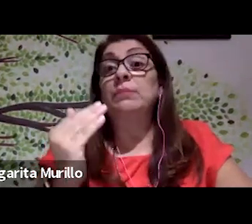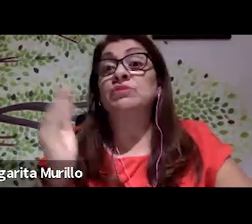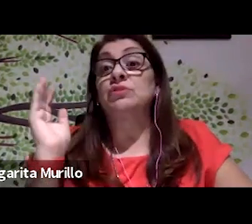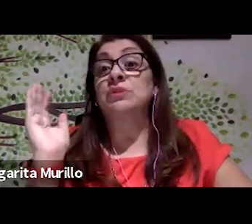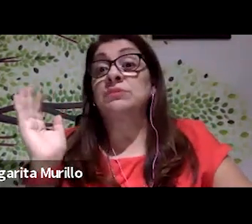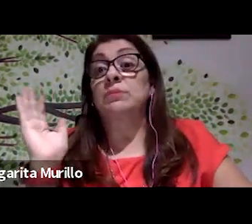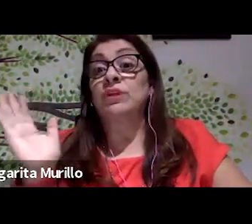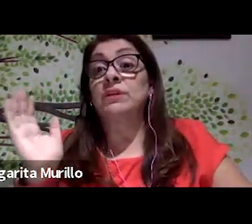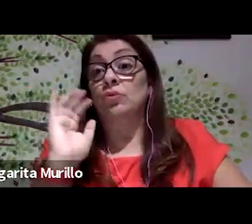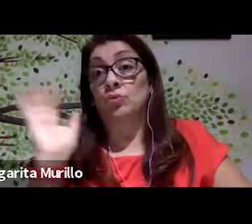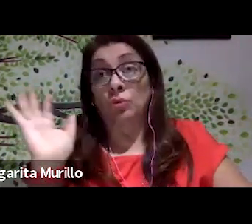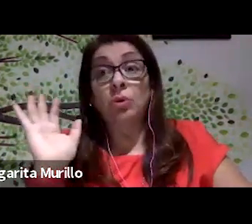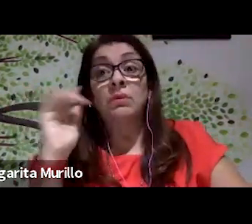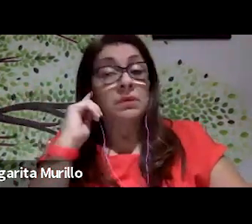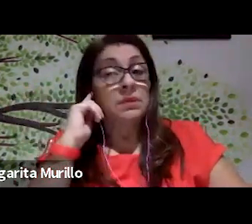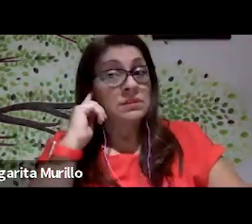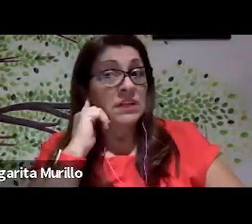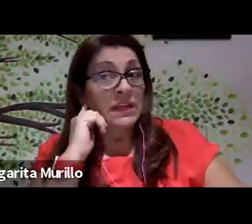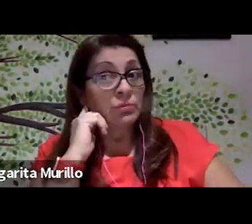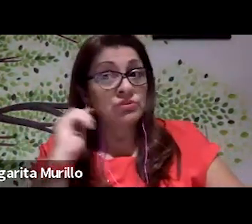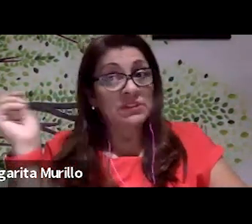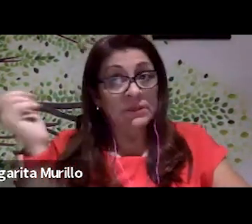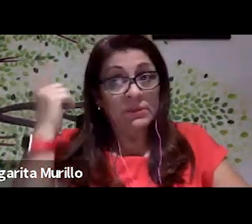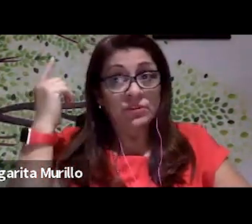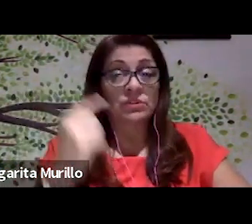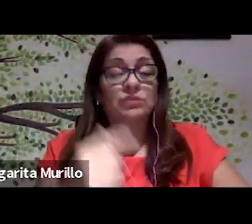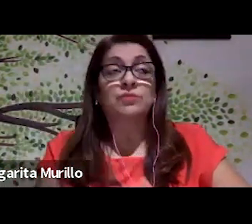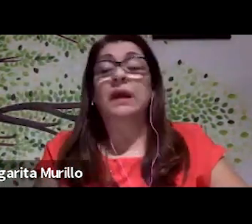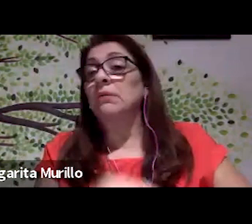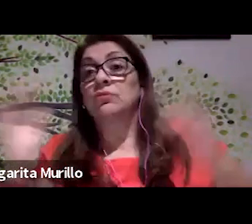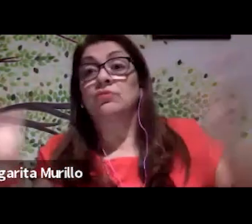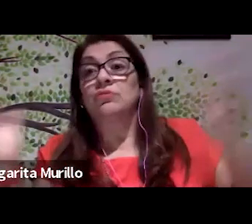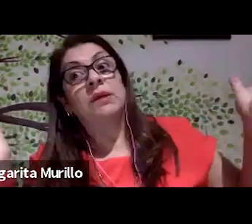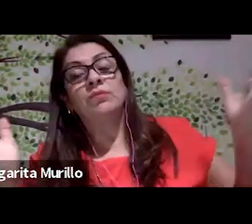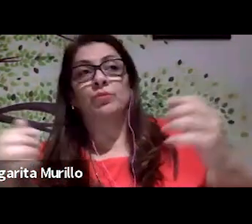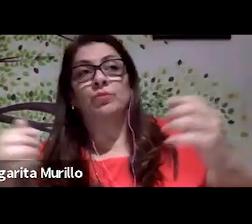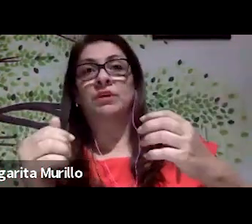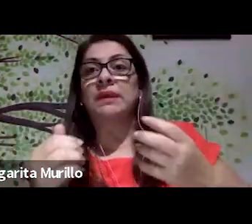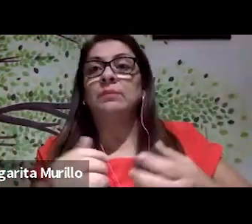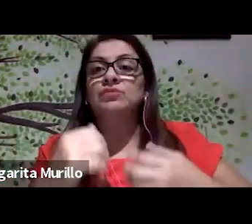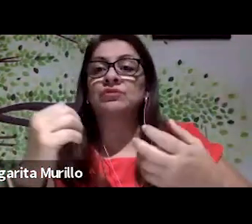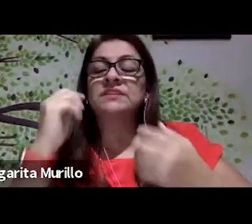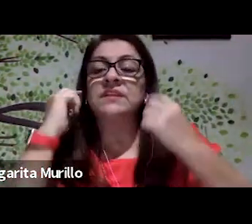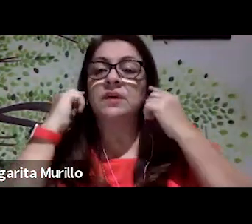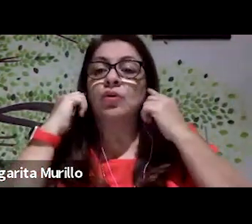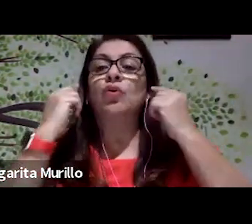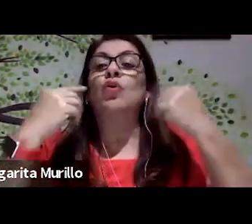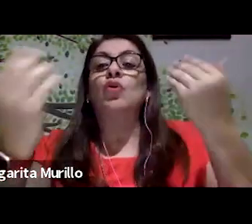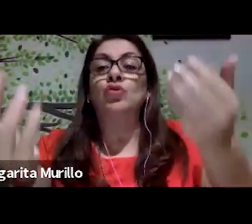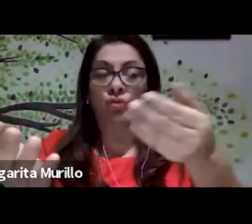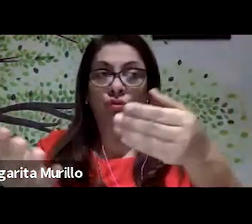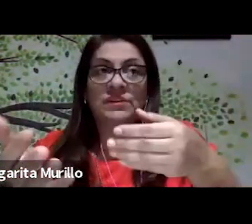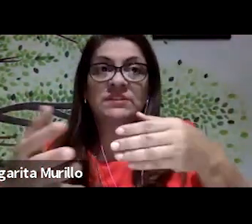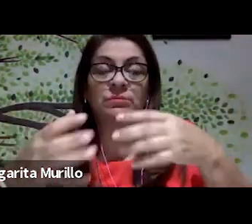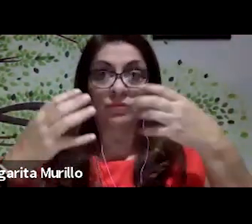nos sabíamos si nos íbamos a morir o no Si salíamos si este se nos pegaba nos moríamos porque veíamos cosas